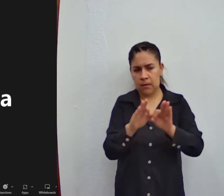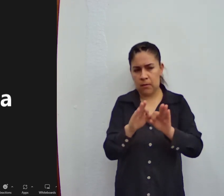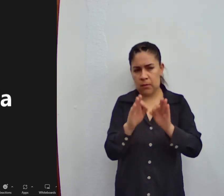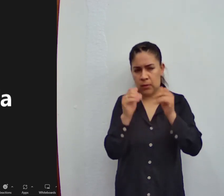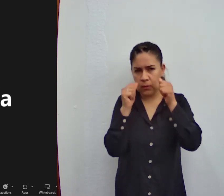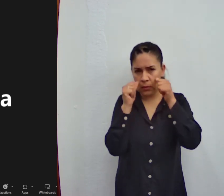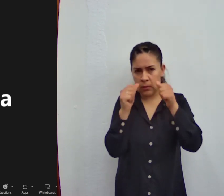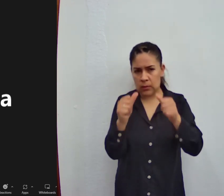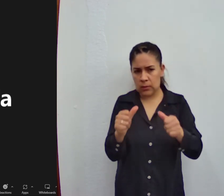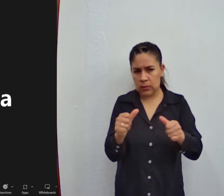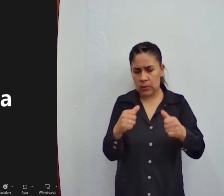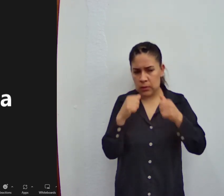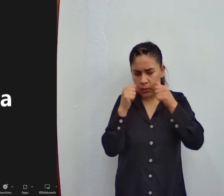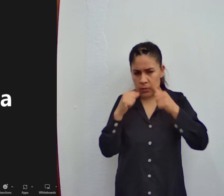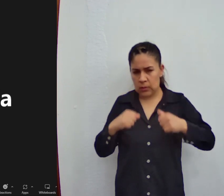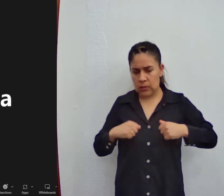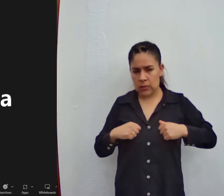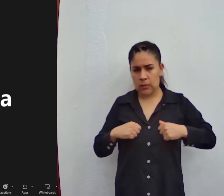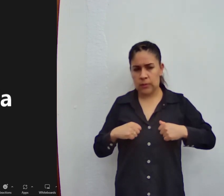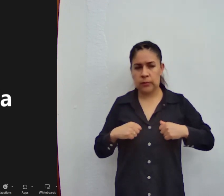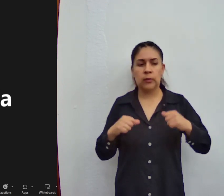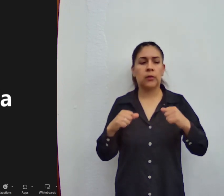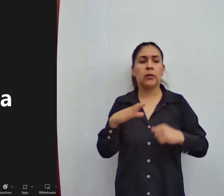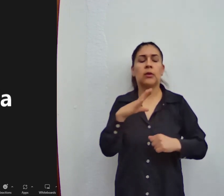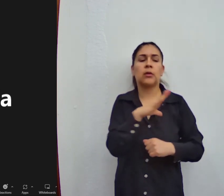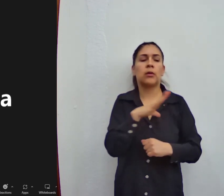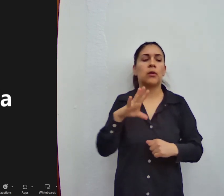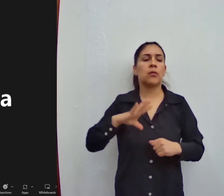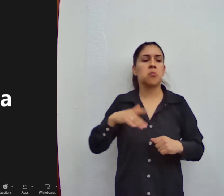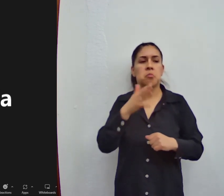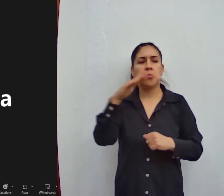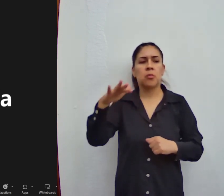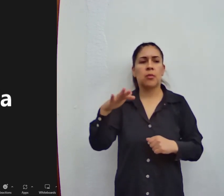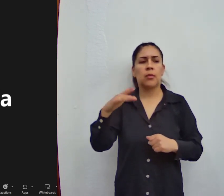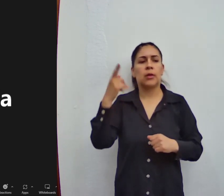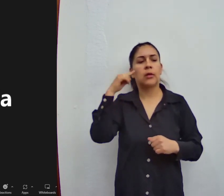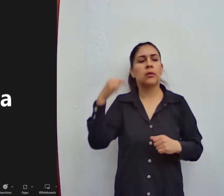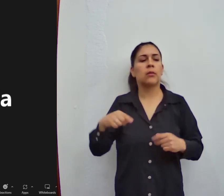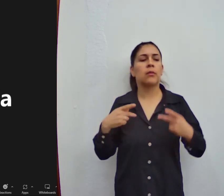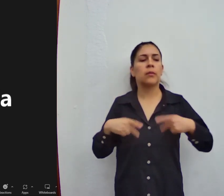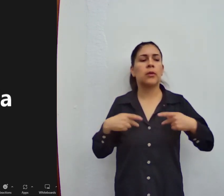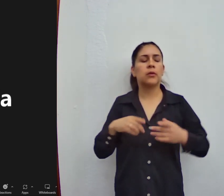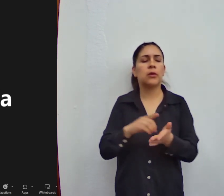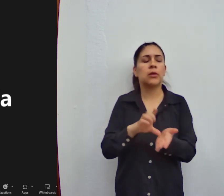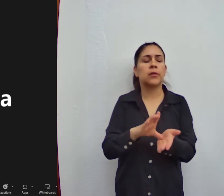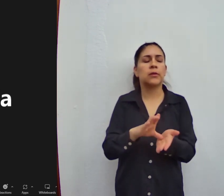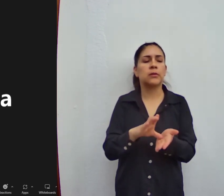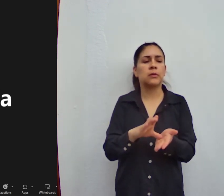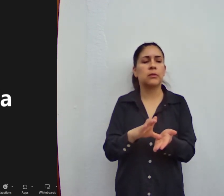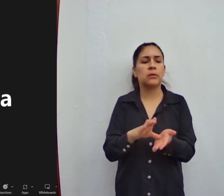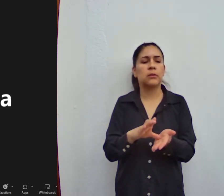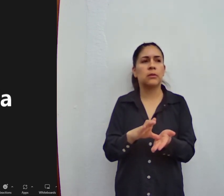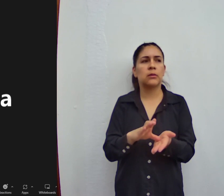misma, inicio de su aparición, evolución en el tiempo, diagnóstico, habilidades laborales,